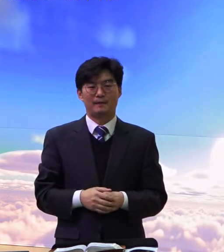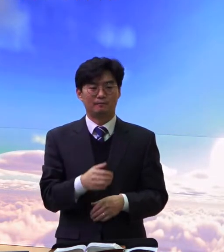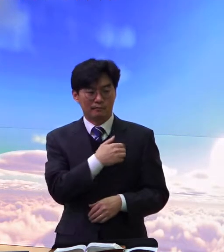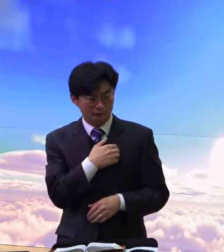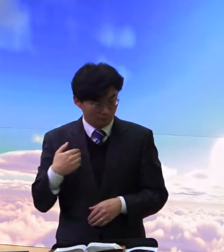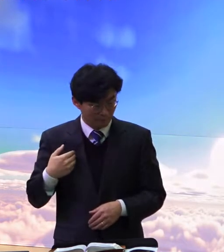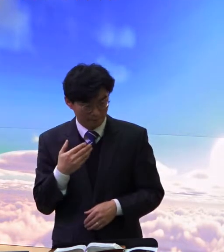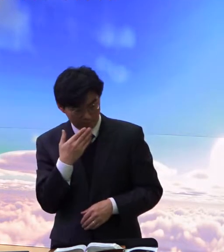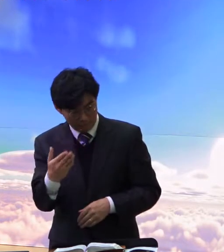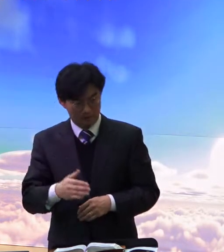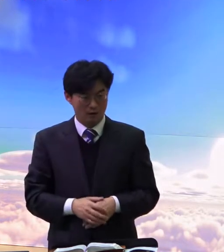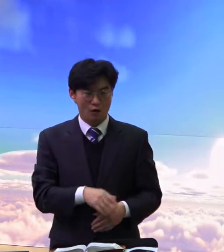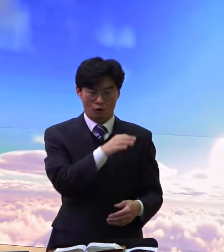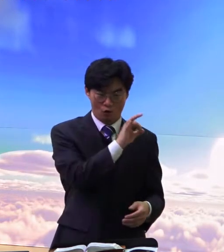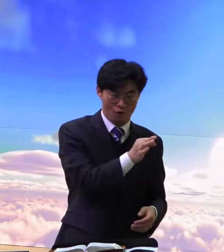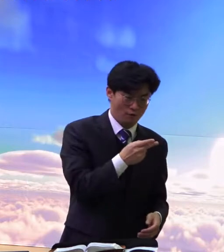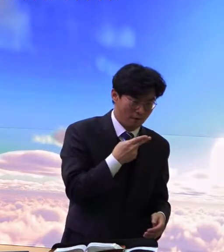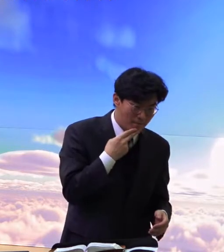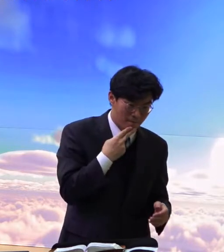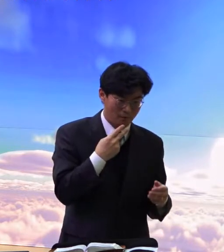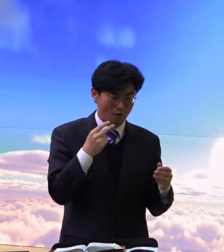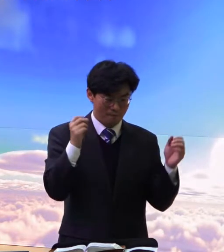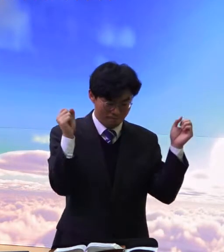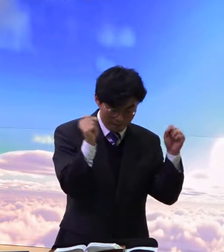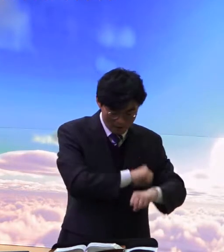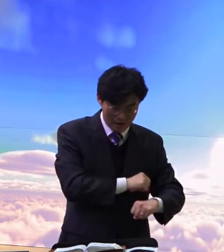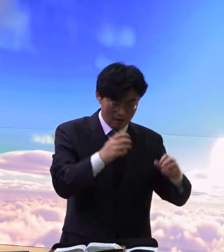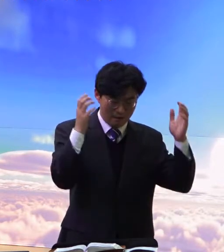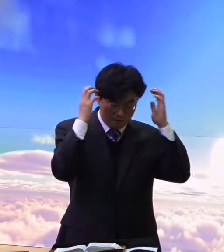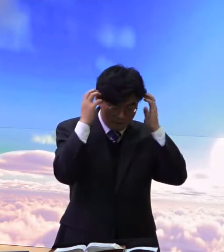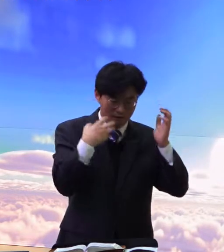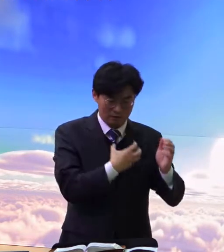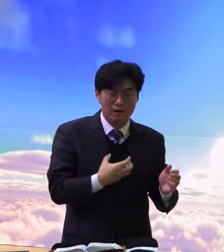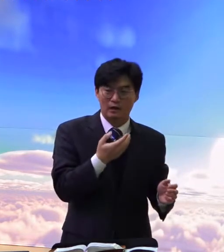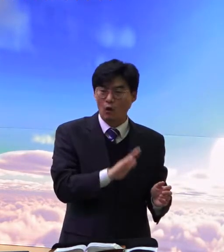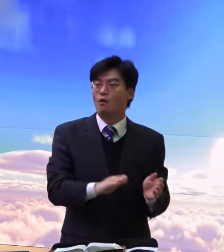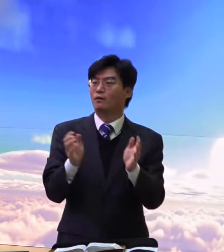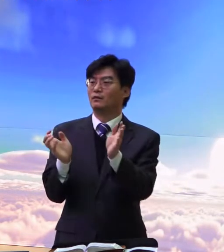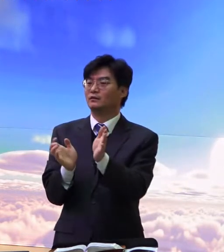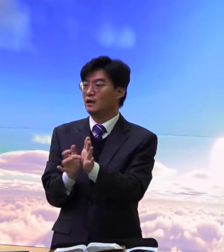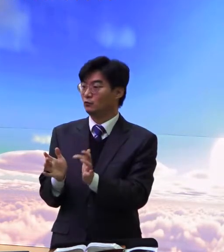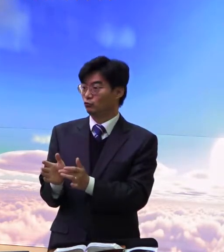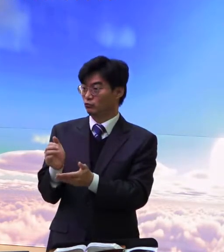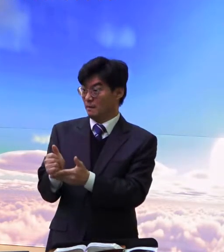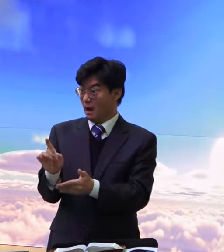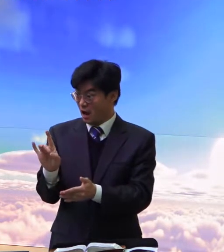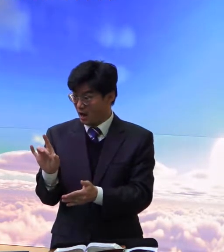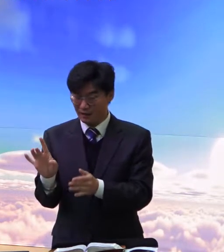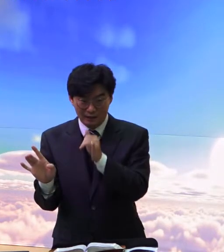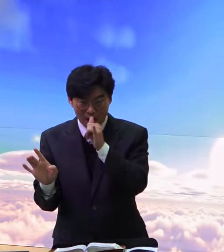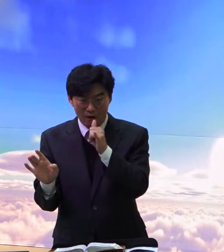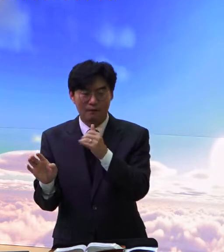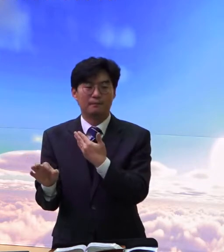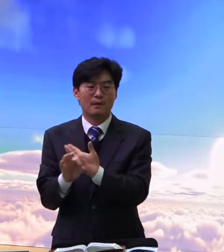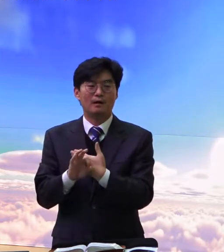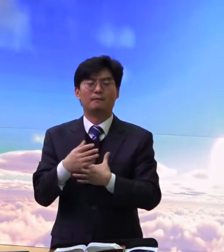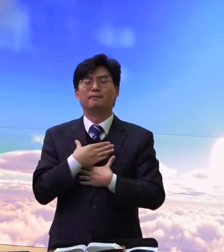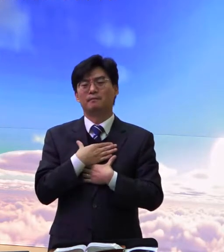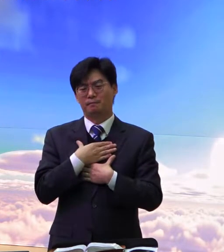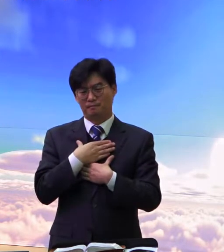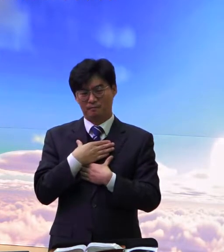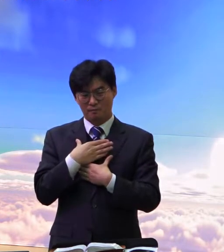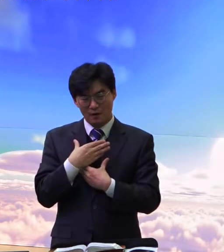만족하고 행복할 수 있는 사람. 그래서 예수님을 더 알고 싶어 하게 되고 예수를 더 사랑하게 되는